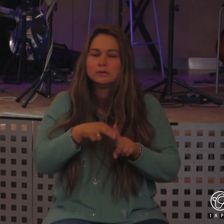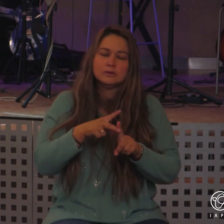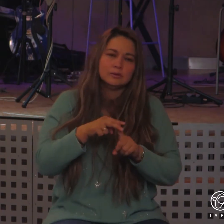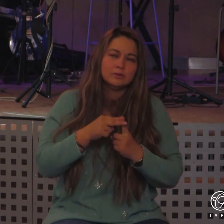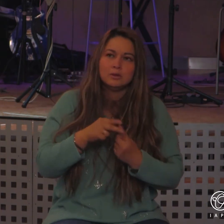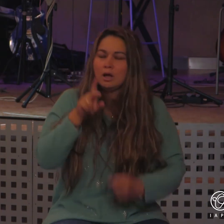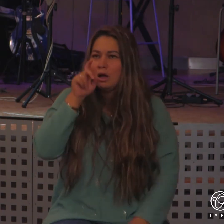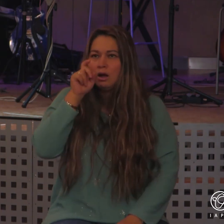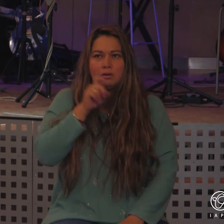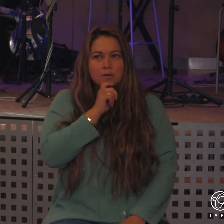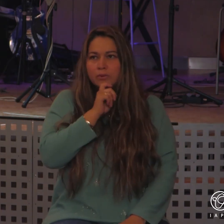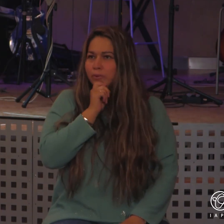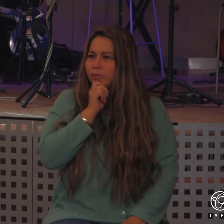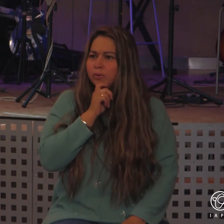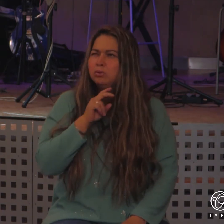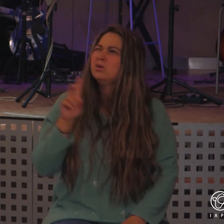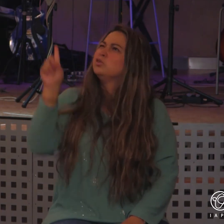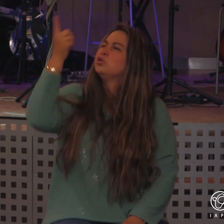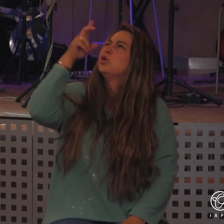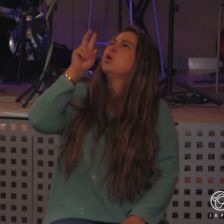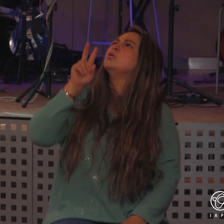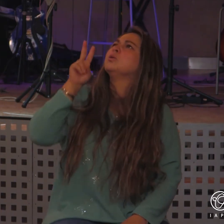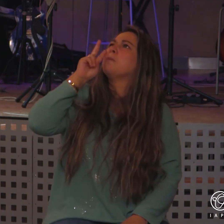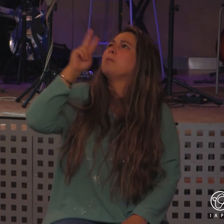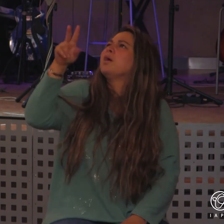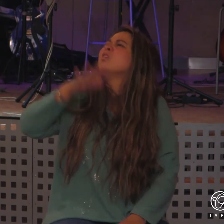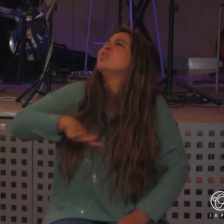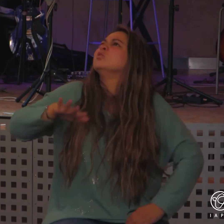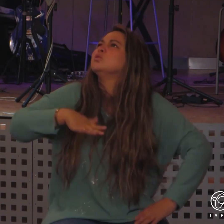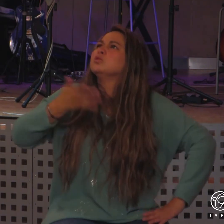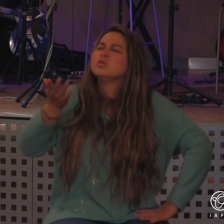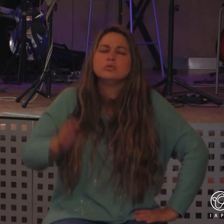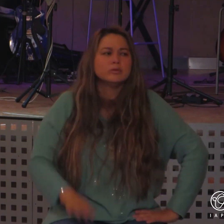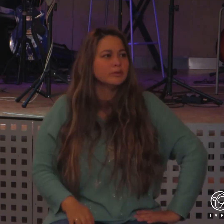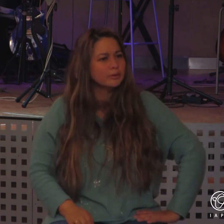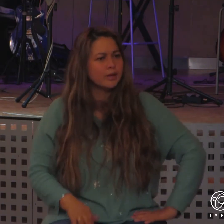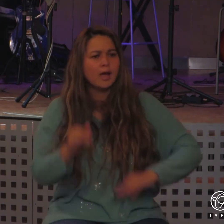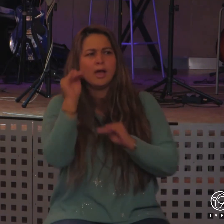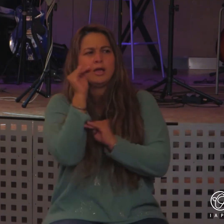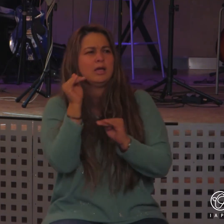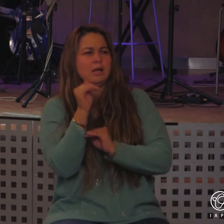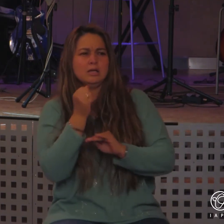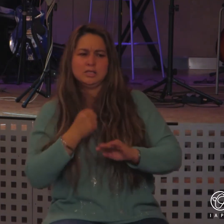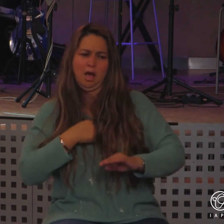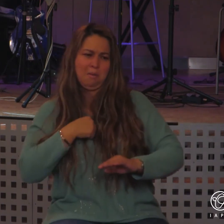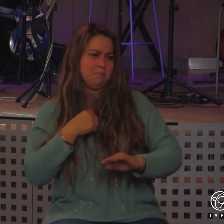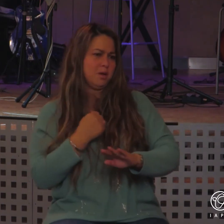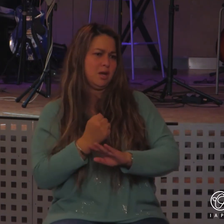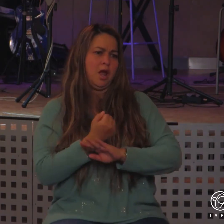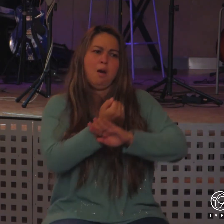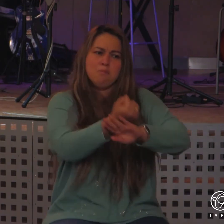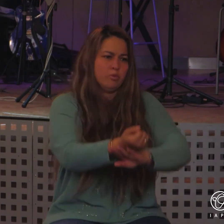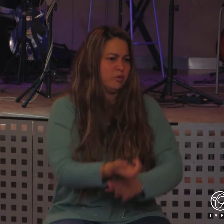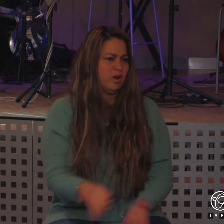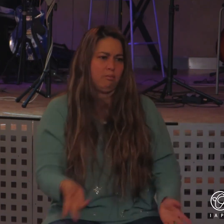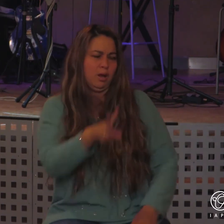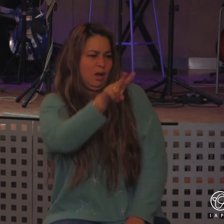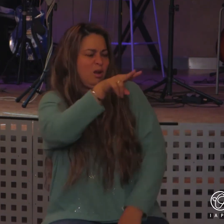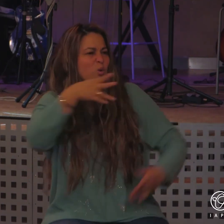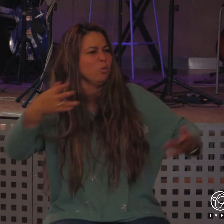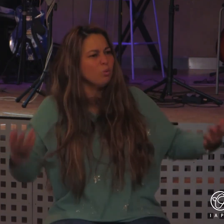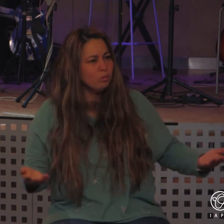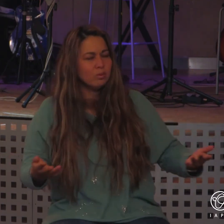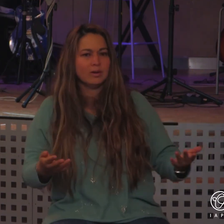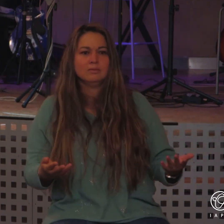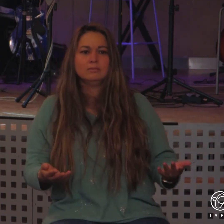y no veíamos a Dios por ninguna parte, aquellos que no sentíamos el apoyo de la iglesia, aquellos días donde estábamos perdidos.